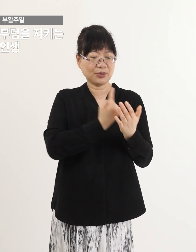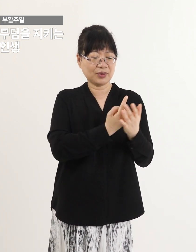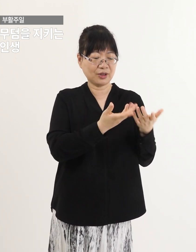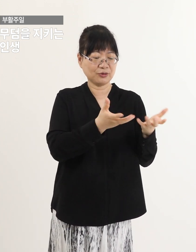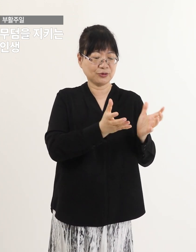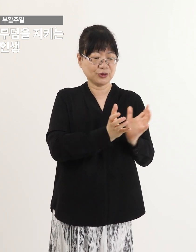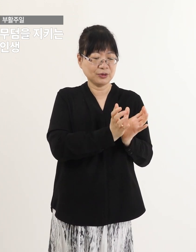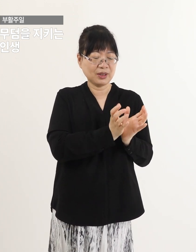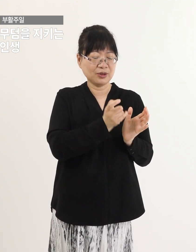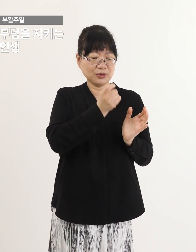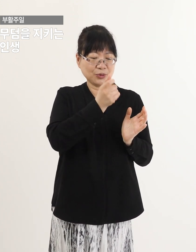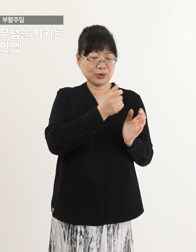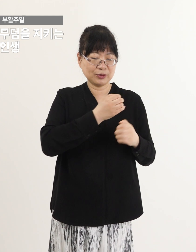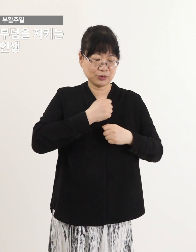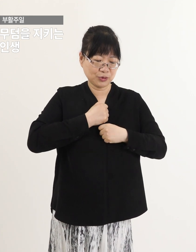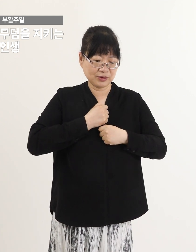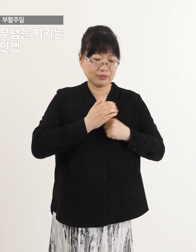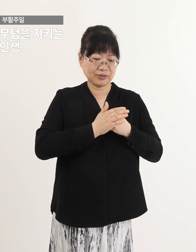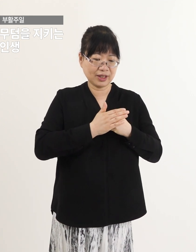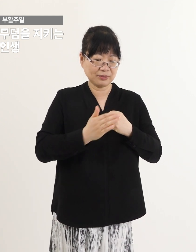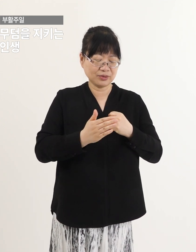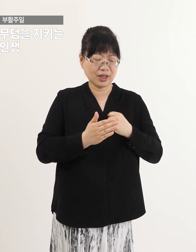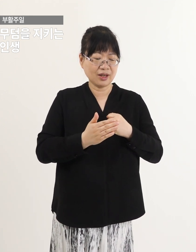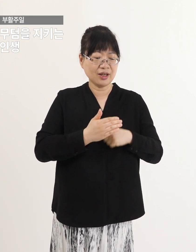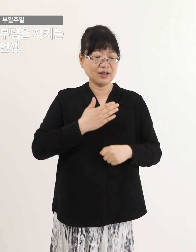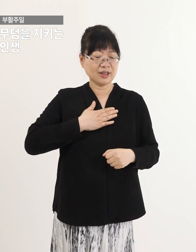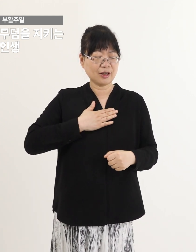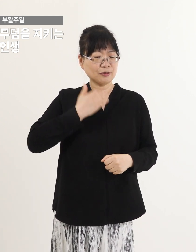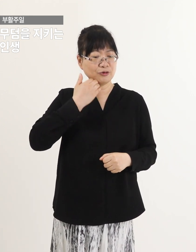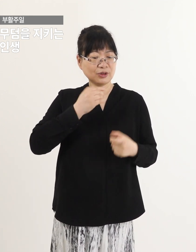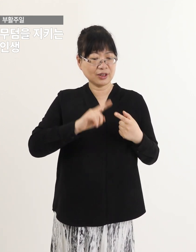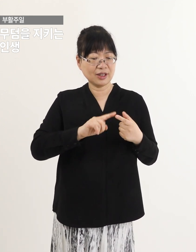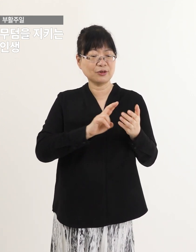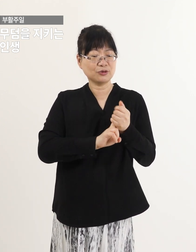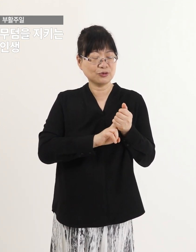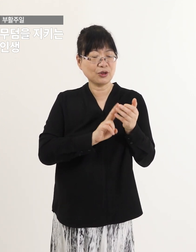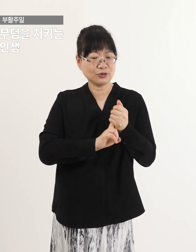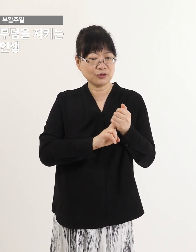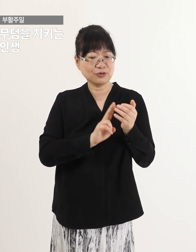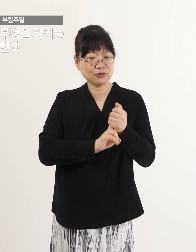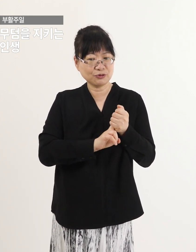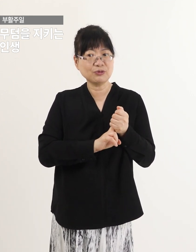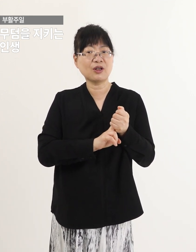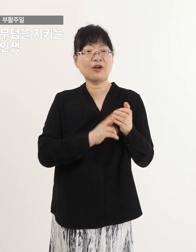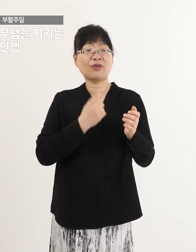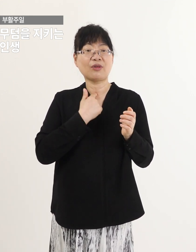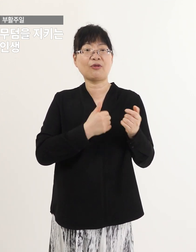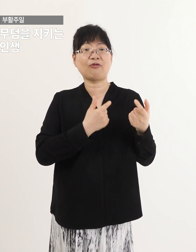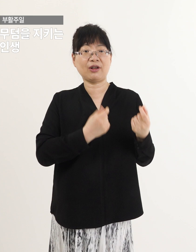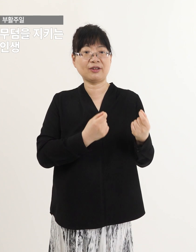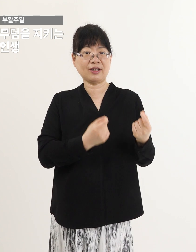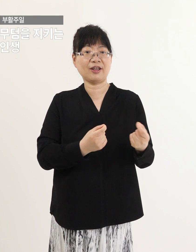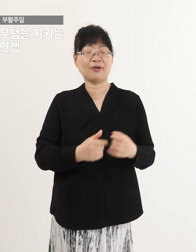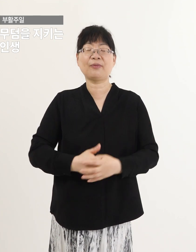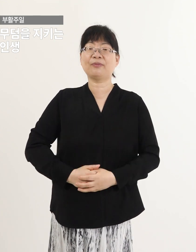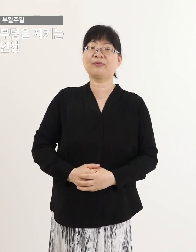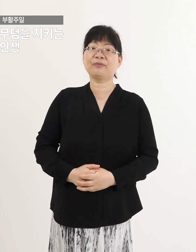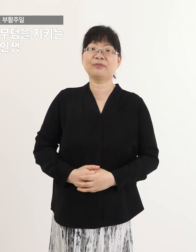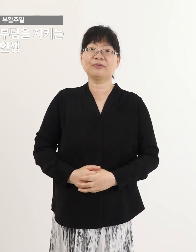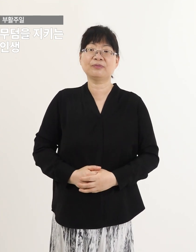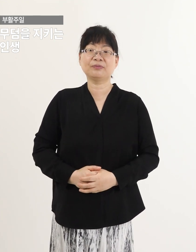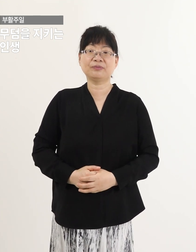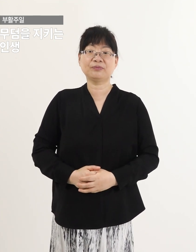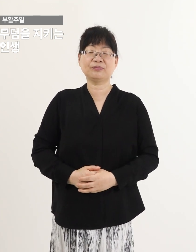신분을 감추고 있었던 것 같습니다. 유대인이 두려워 그것을 숨기더니 이렇게 돼 있어요.